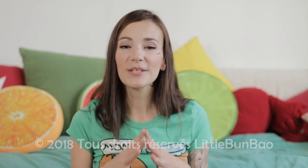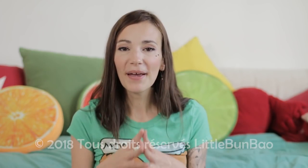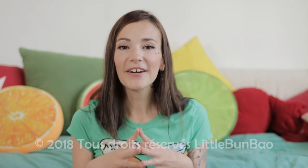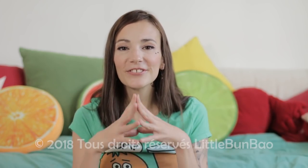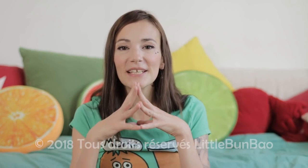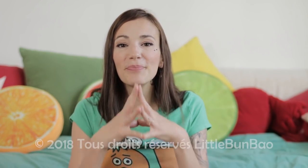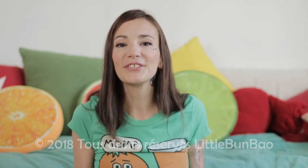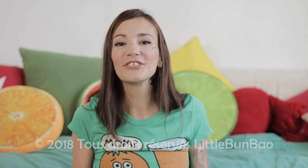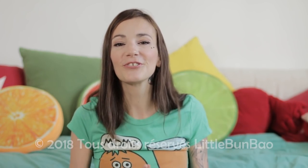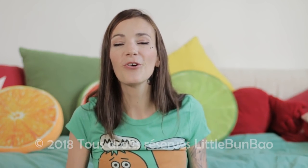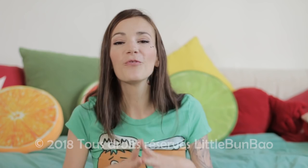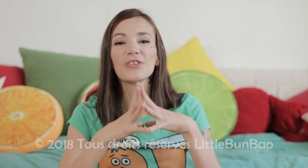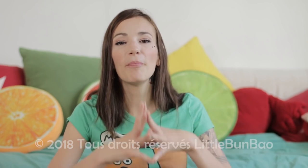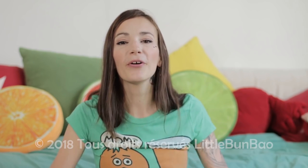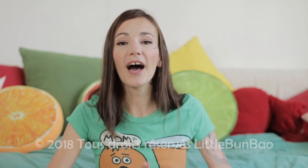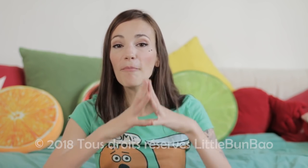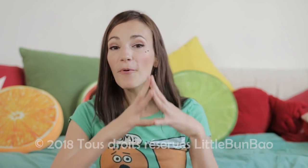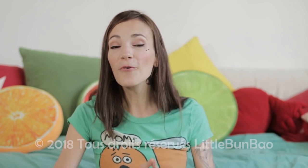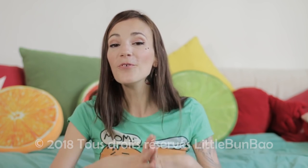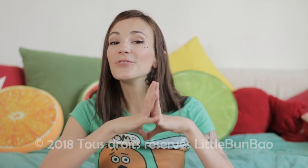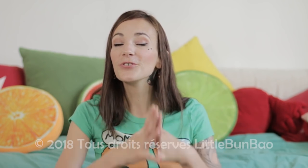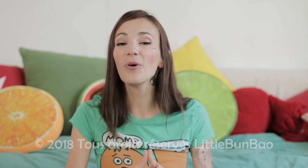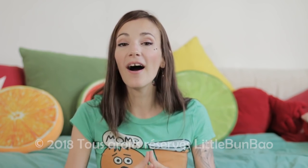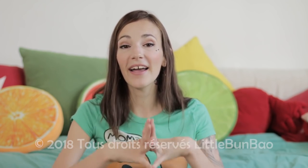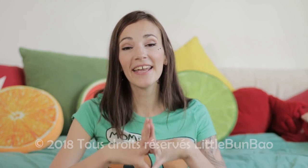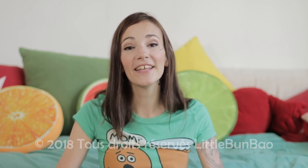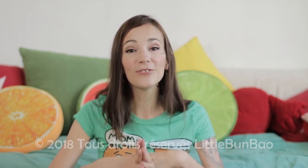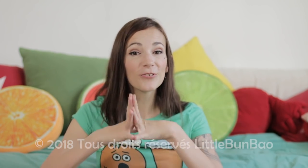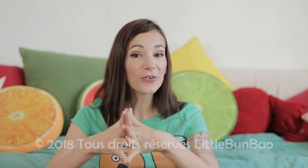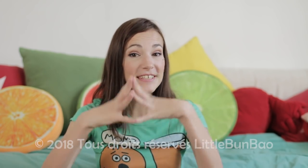J'espère que cette petite chanson vous apportera beaucoup de joie et de kiff